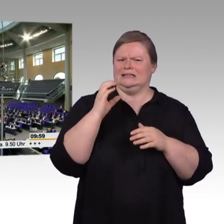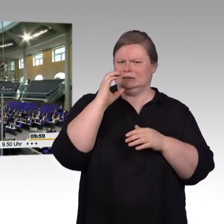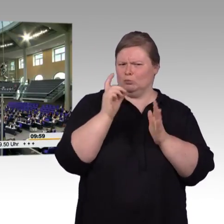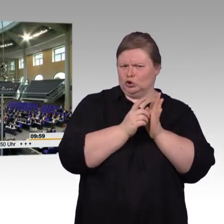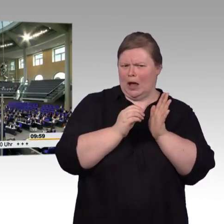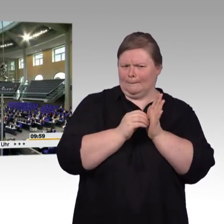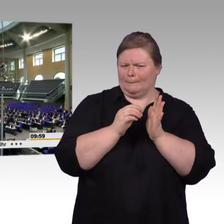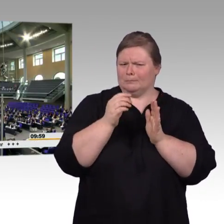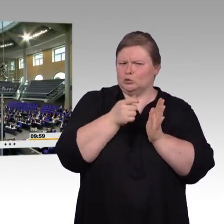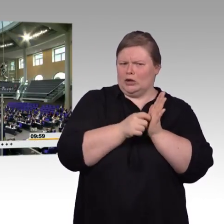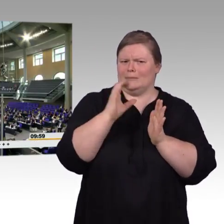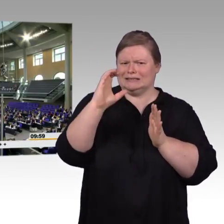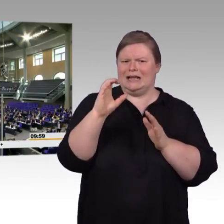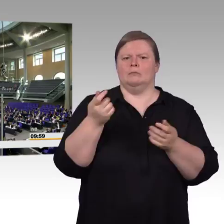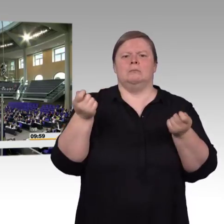Wer stimmt dagegen?